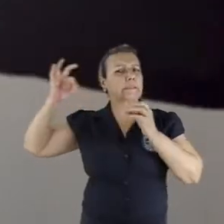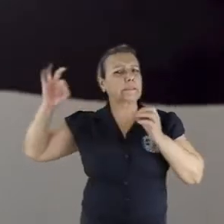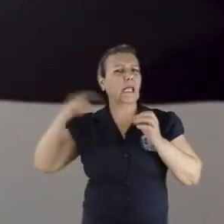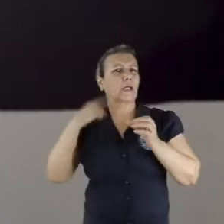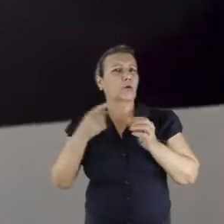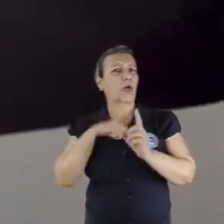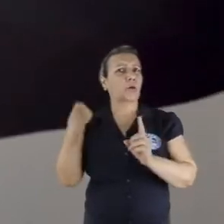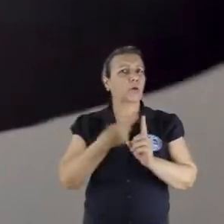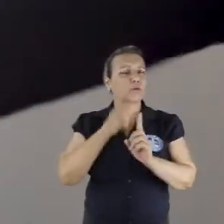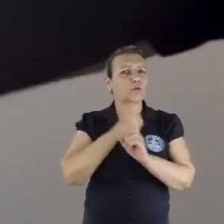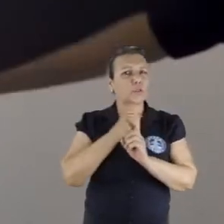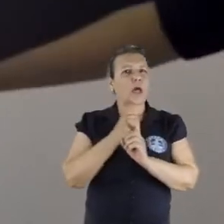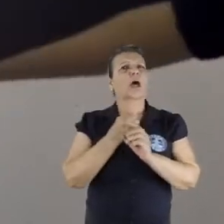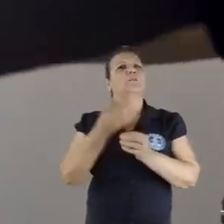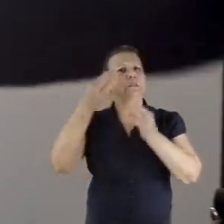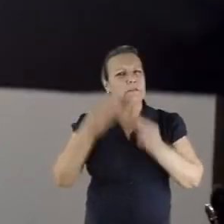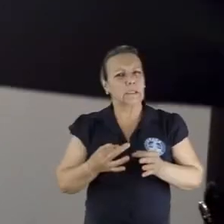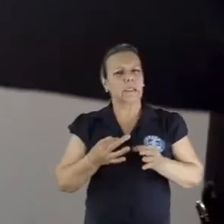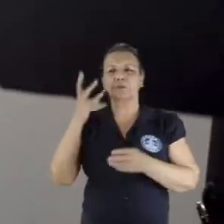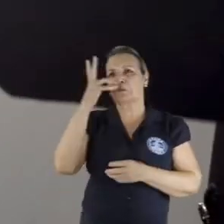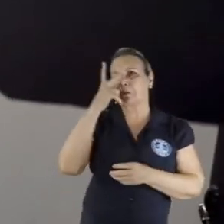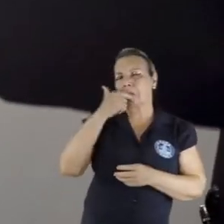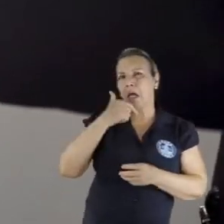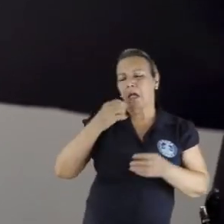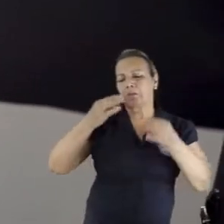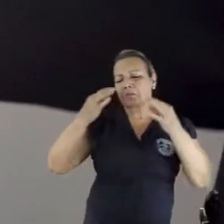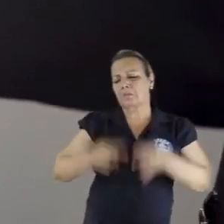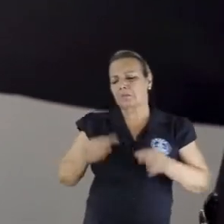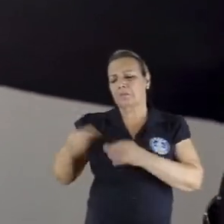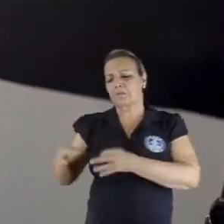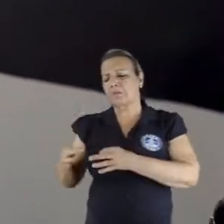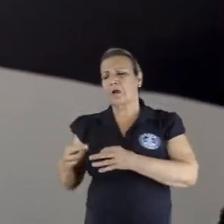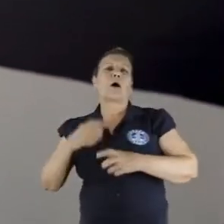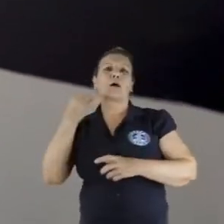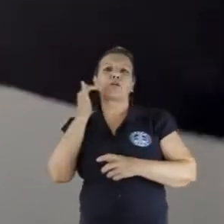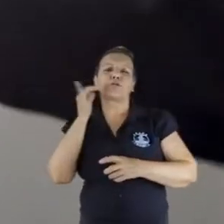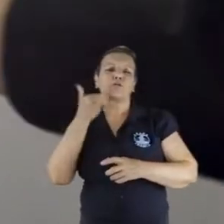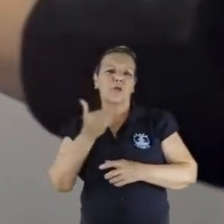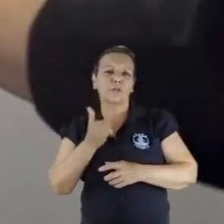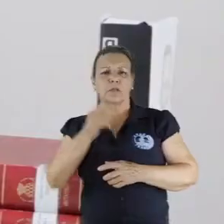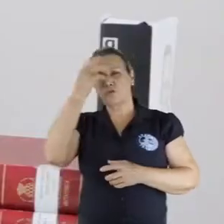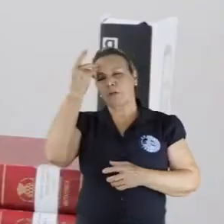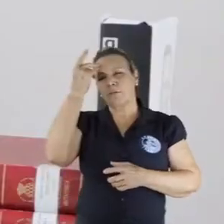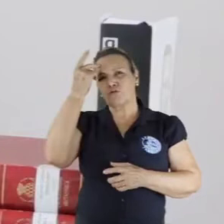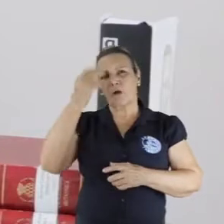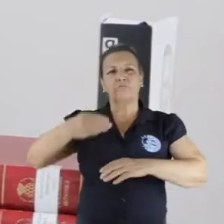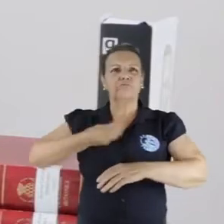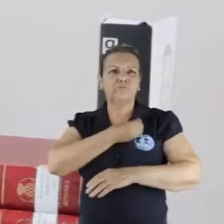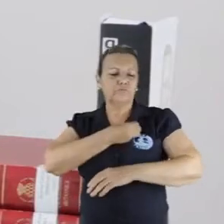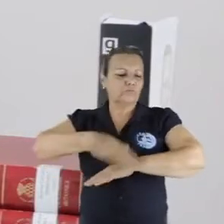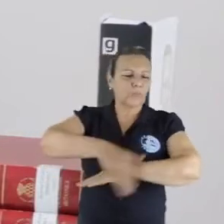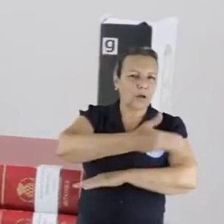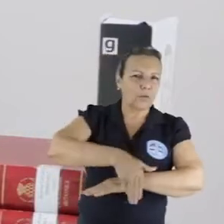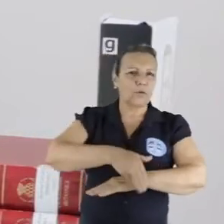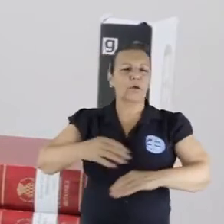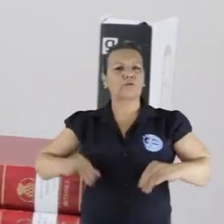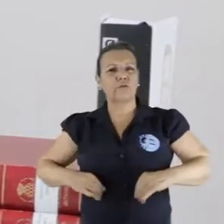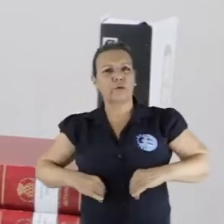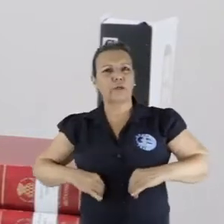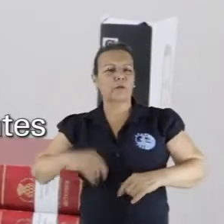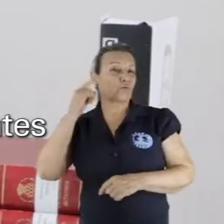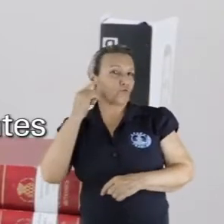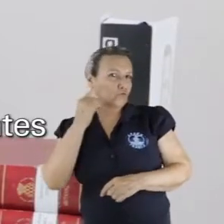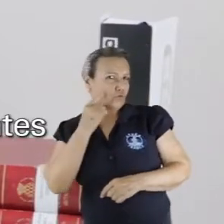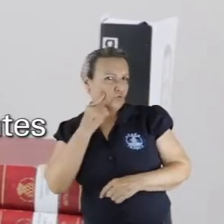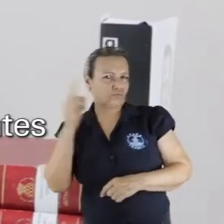daquilo que nossa sociedade considera, por exemplo, certo, justo, belo ou correto, maior a chance de uma pessoa